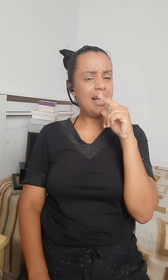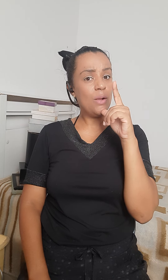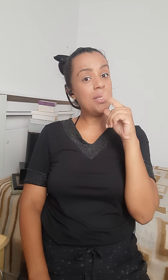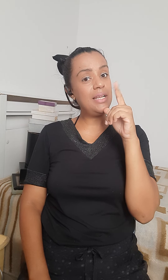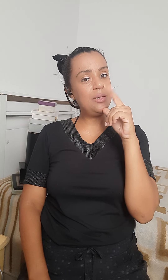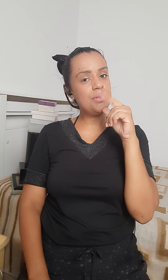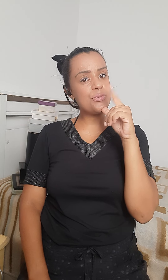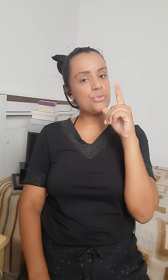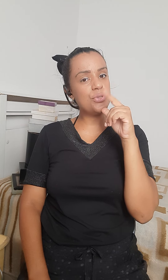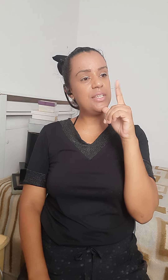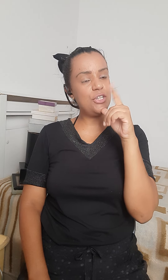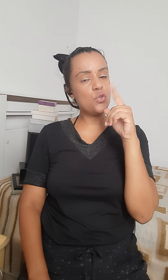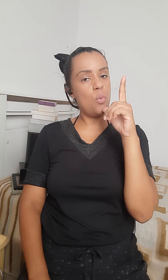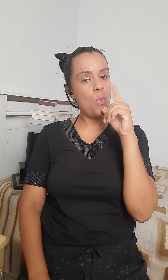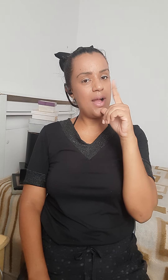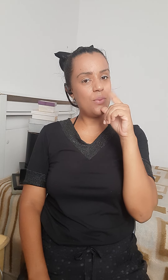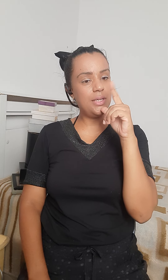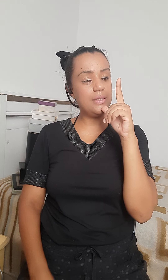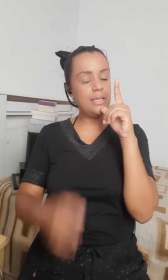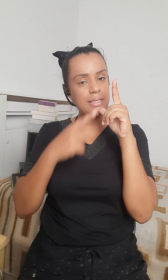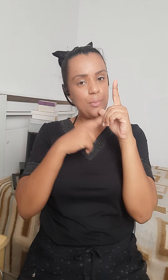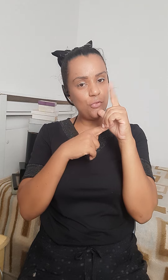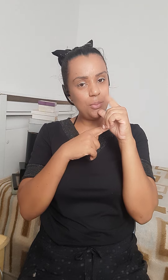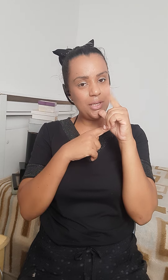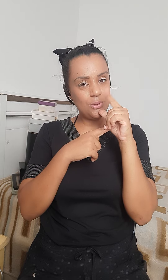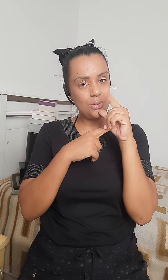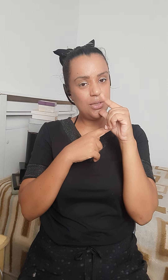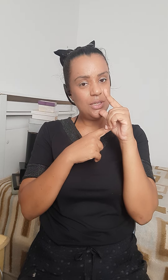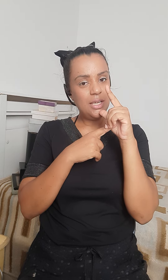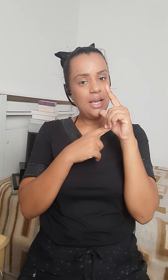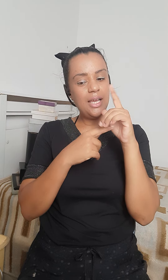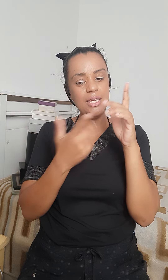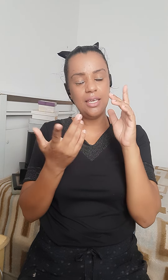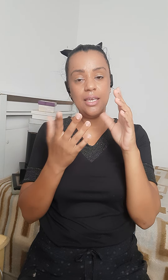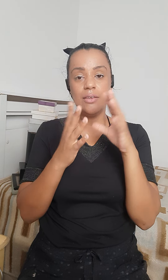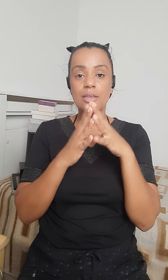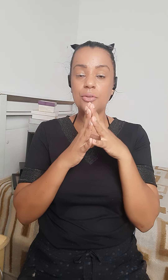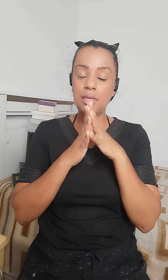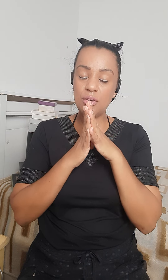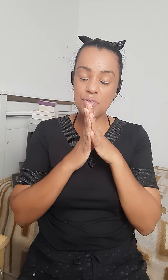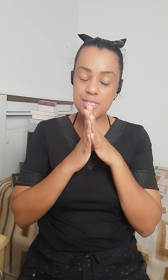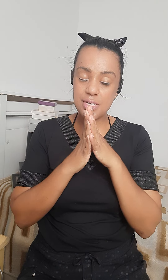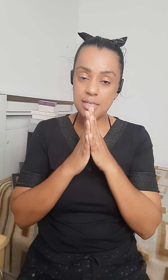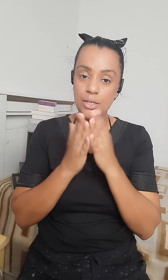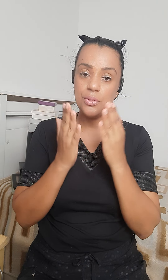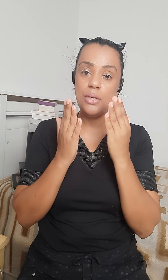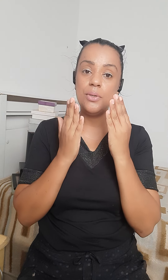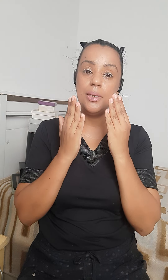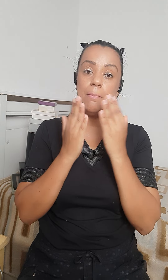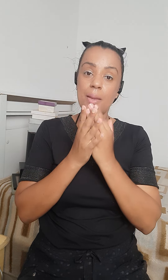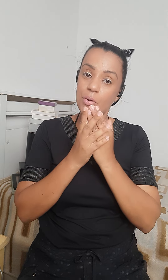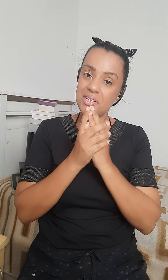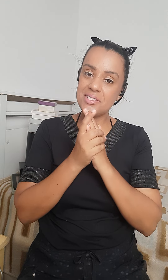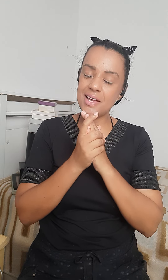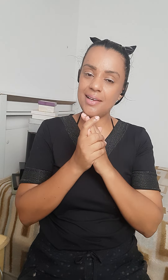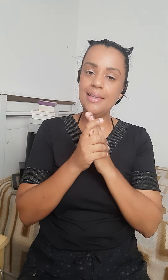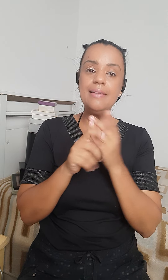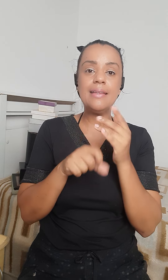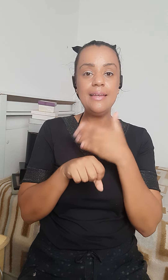Água na Libras, o surdo entende como água e tem que ter movimento. Aí, o que eu tenho que fazer? Eu tenho que memorizar e treinar